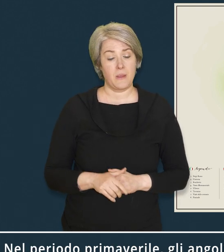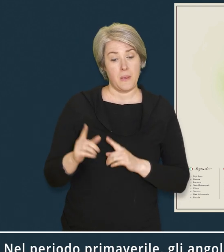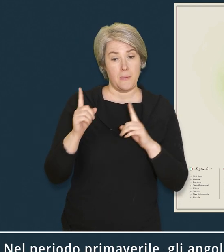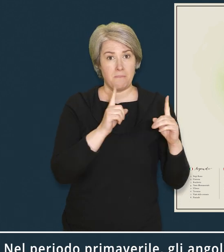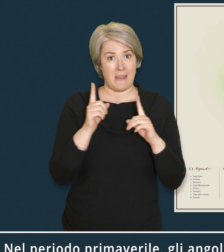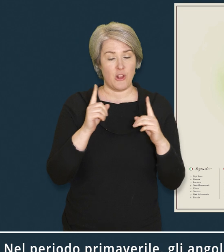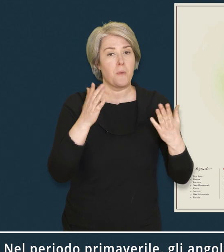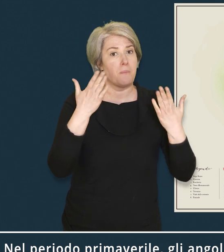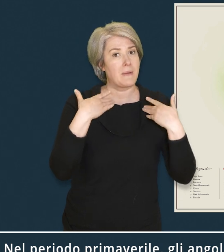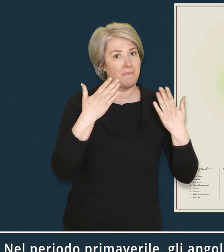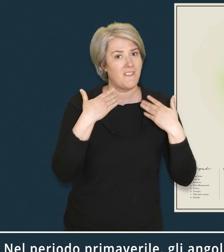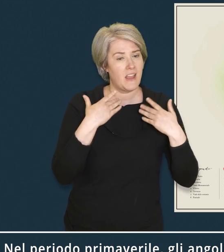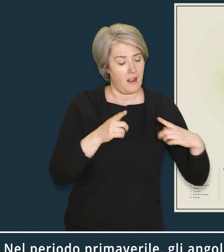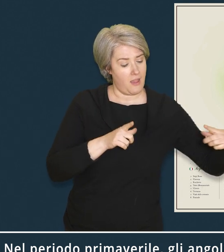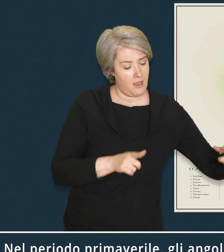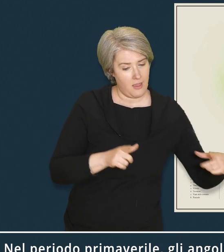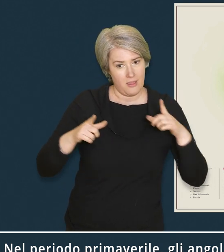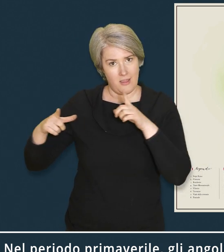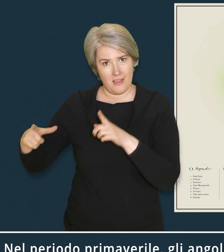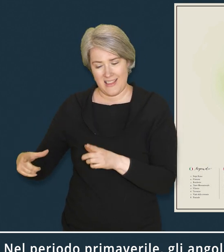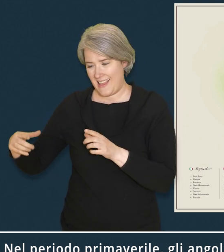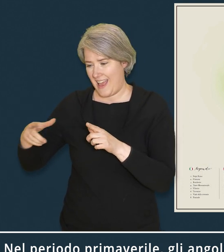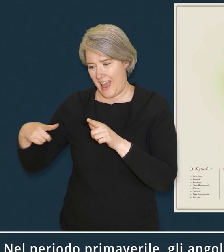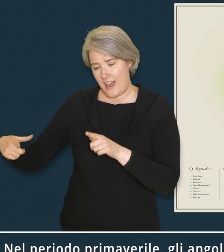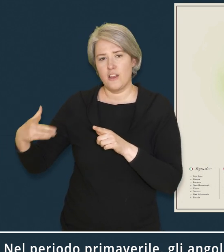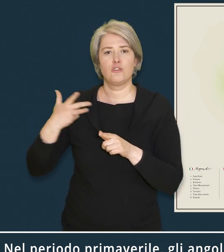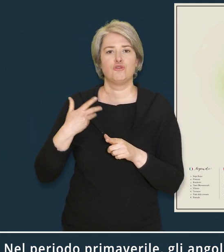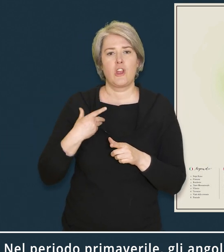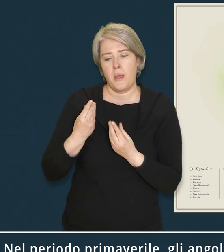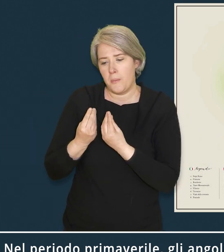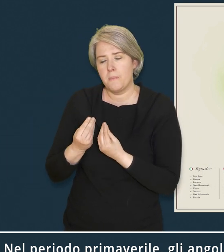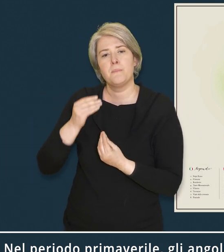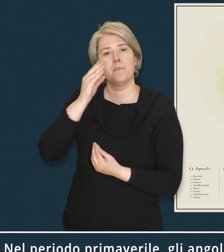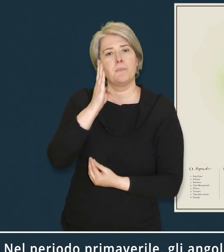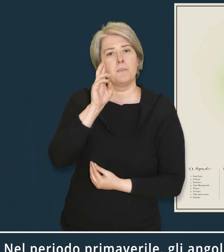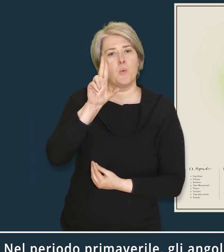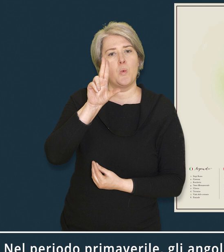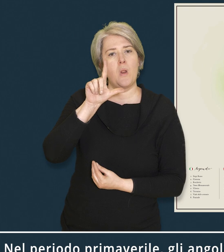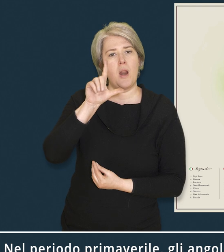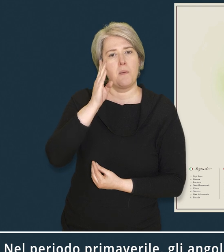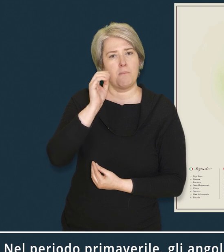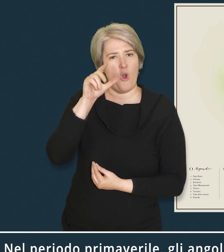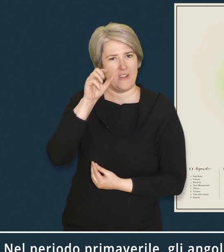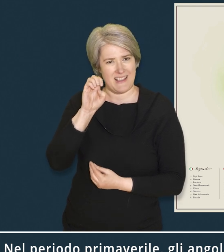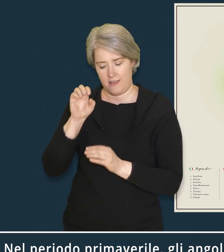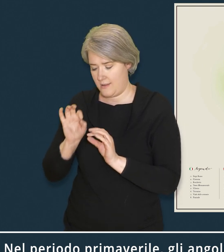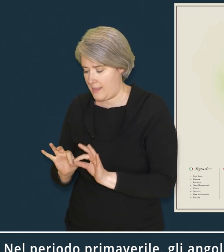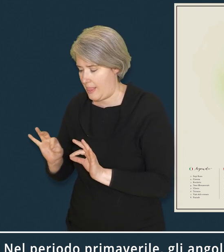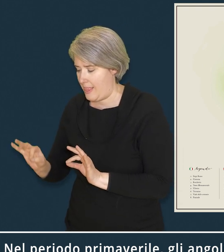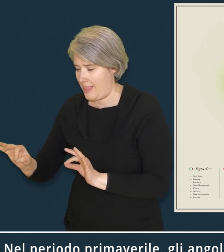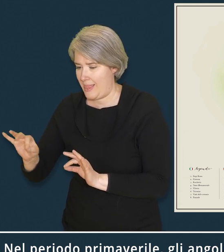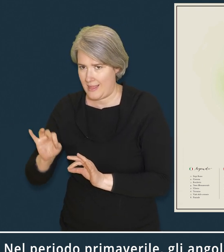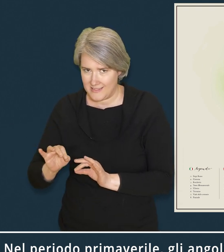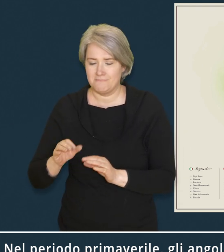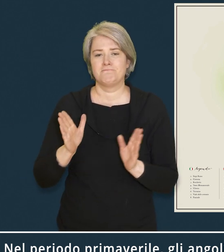Nel periodo primaverile, gli angoli delle aiuole sono piantati da bulbose, che nella